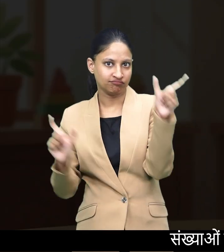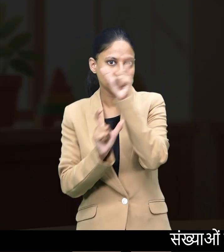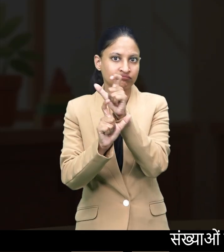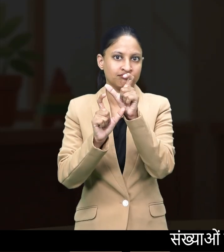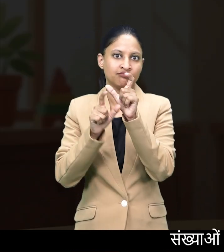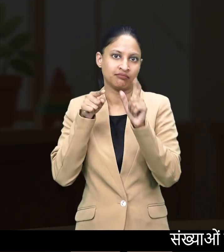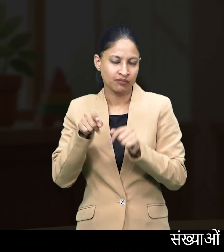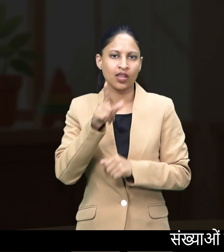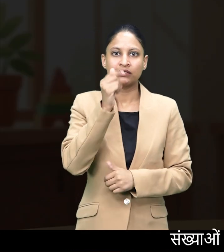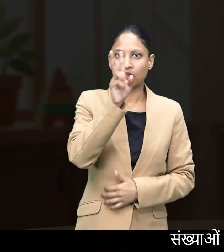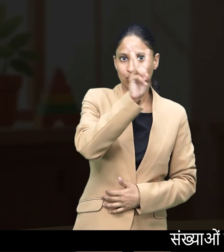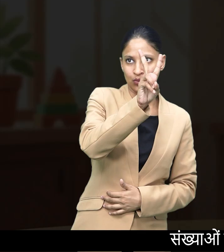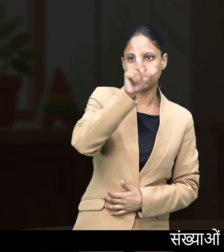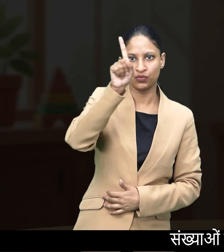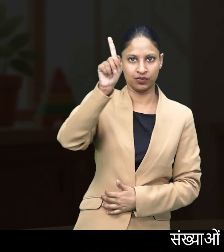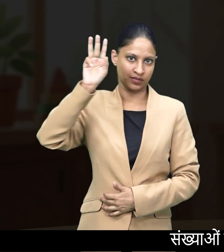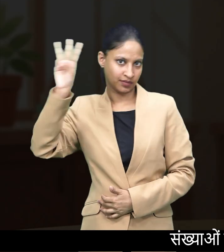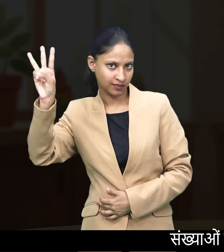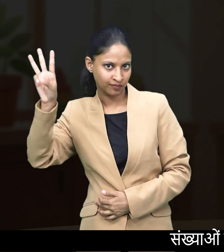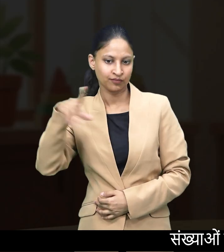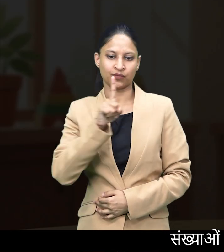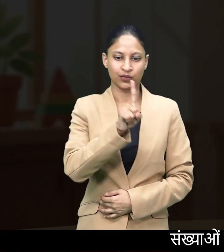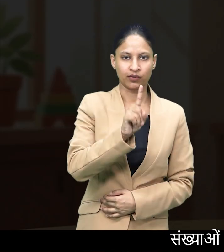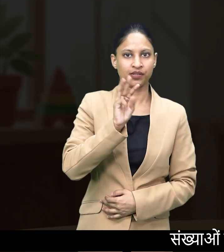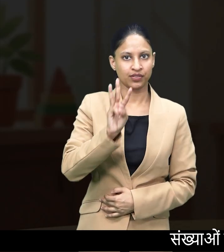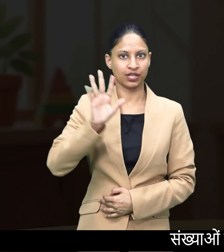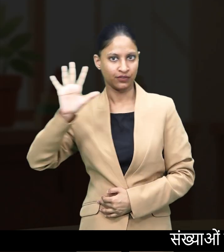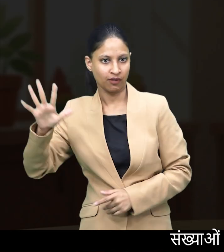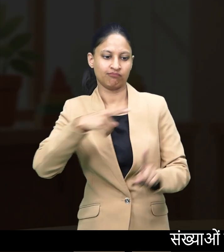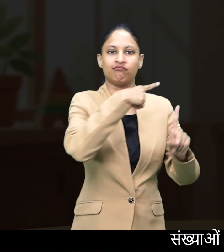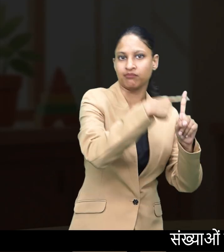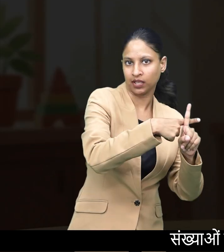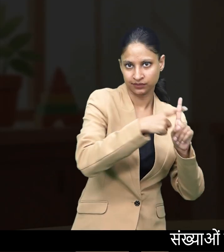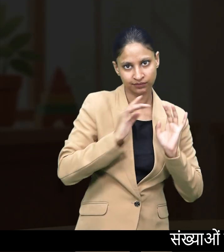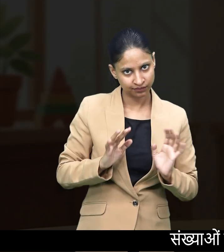संख्याओं को स्तंभ रूप में रखें। 213 और 135।